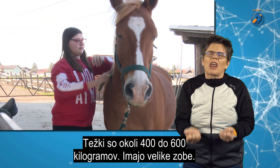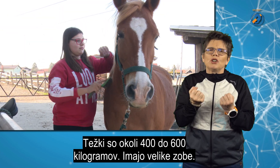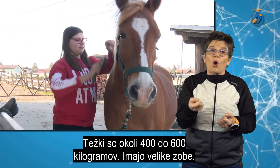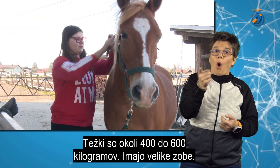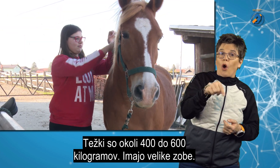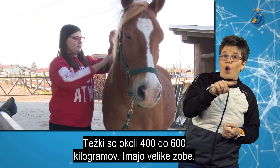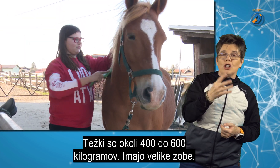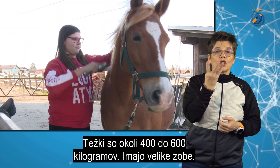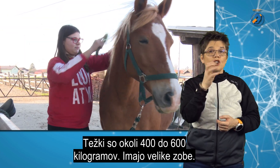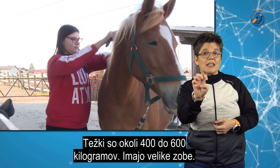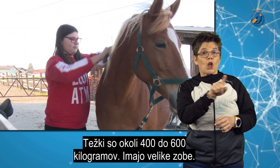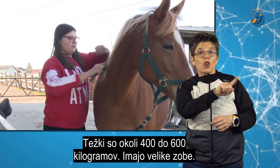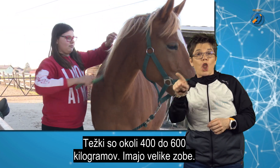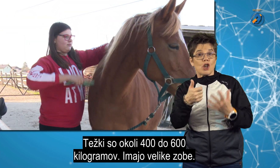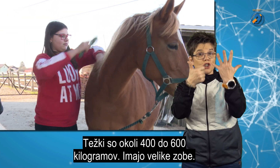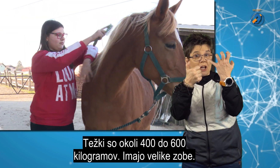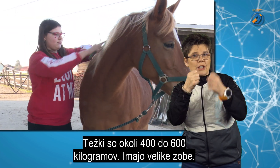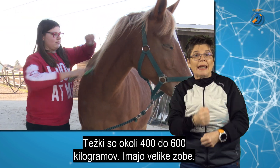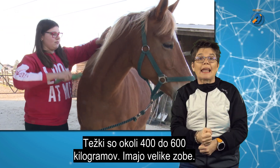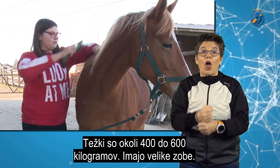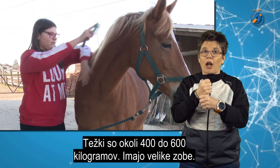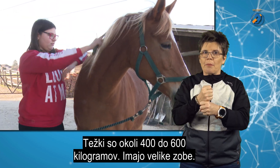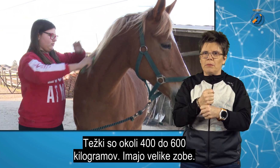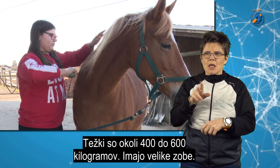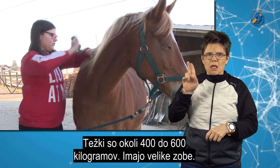Težki so okoli 400 do 600 kilogramov.